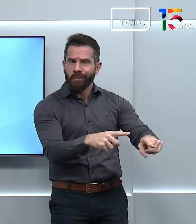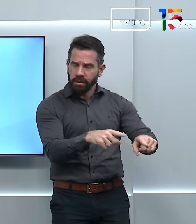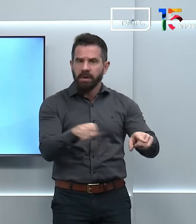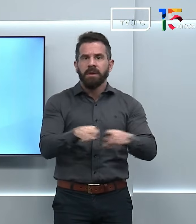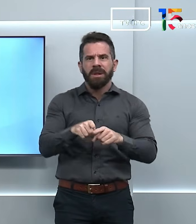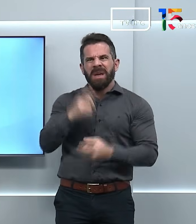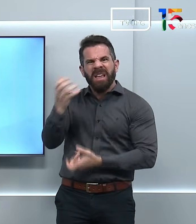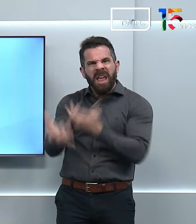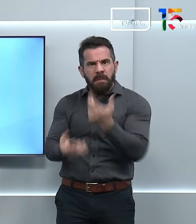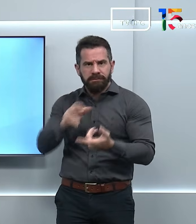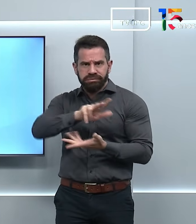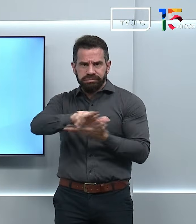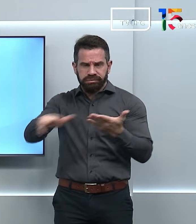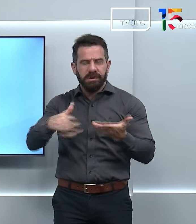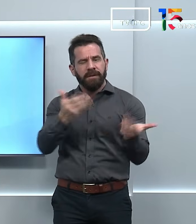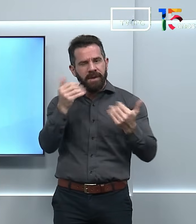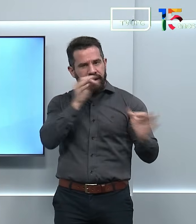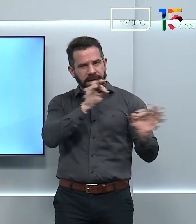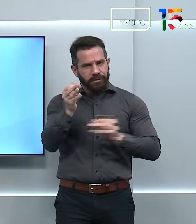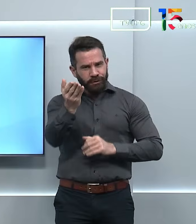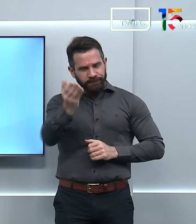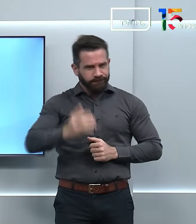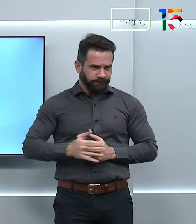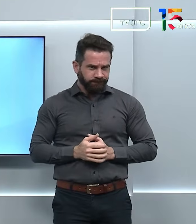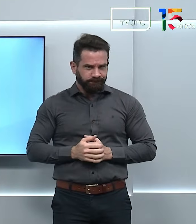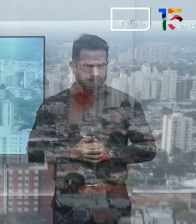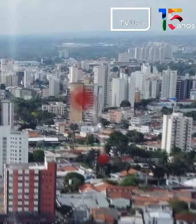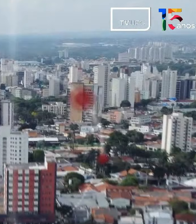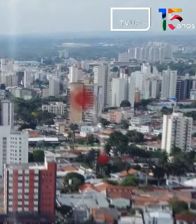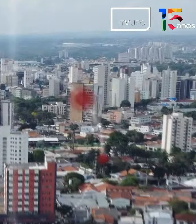Tudo isso e muito mais a partir de agora.